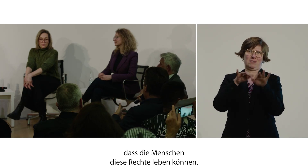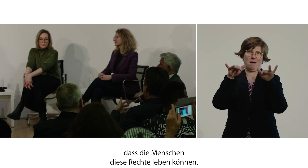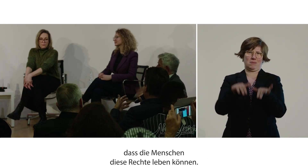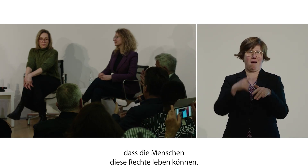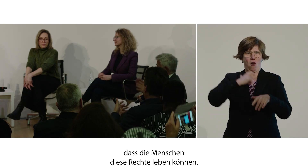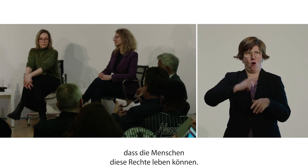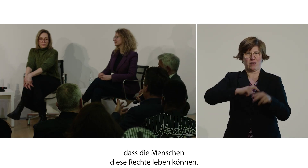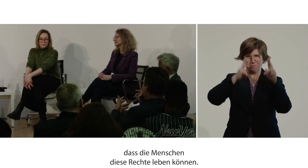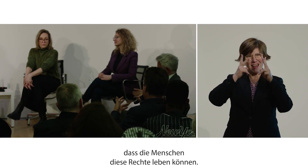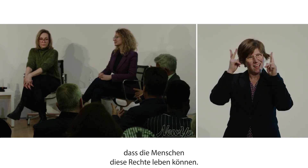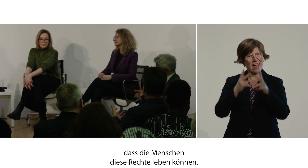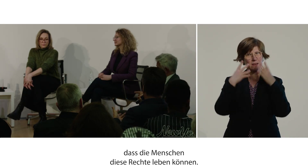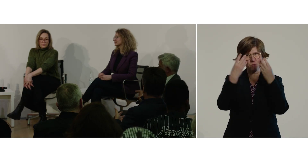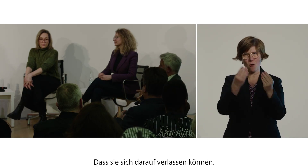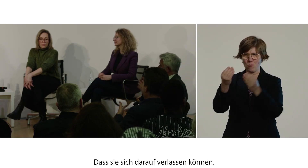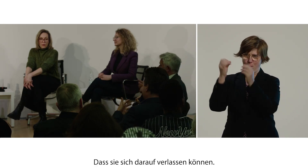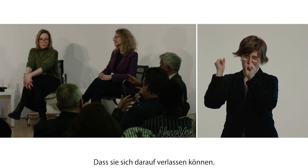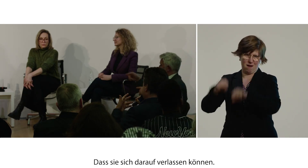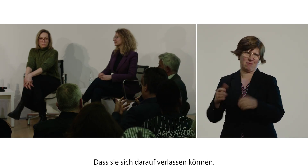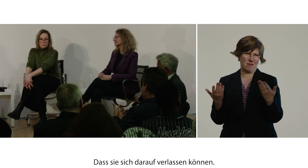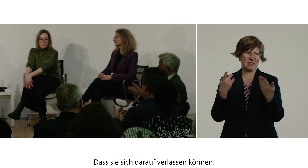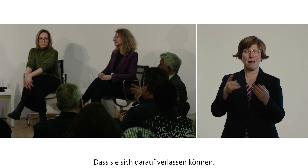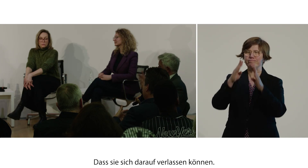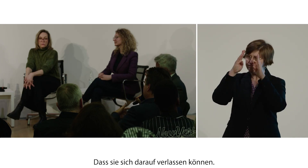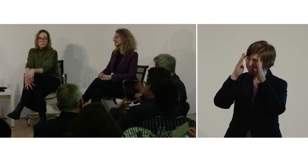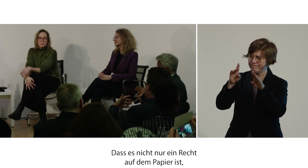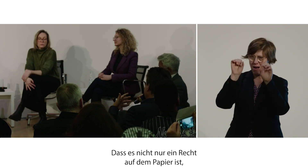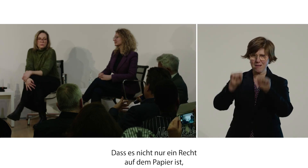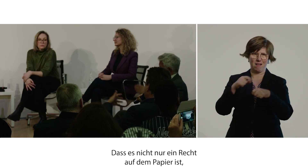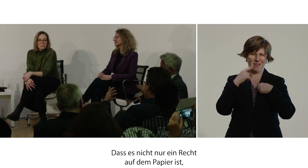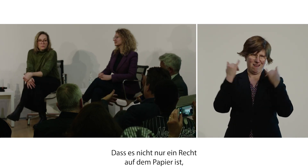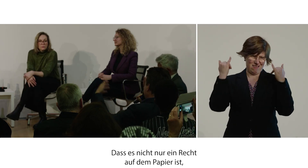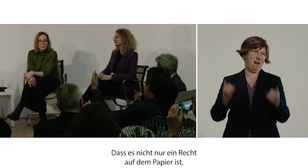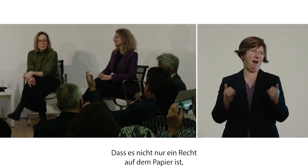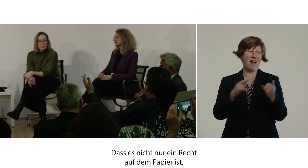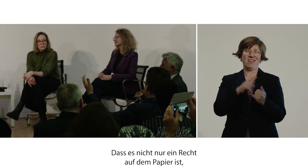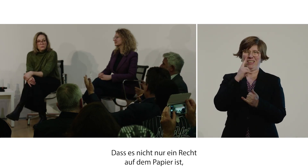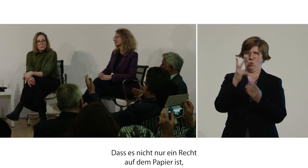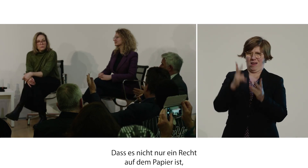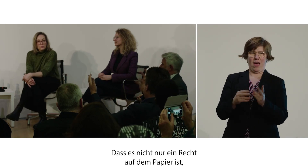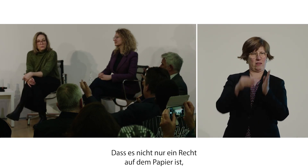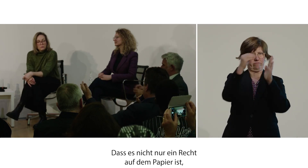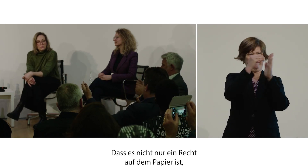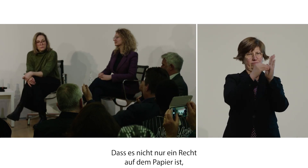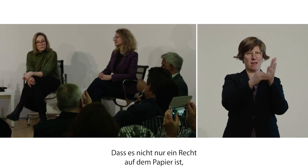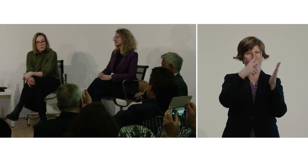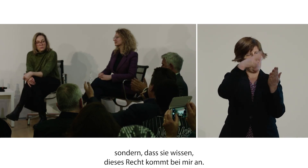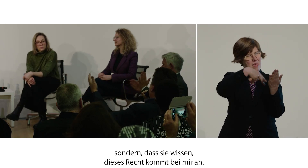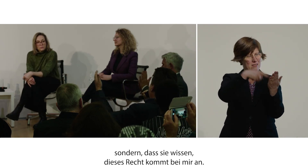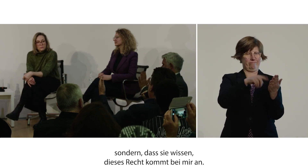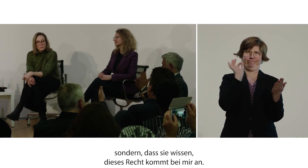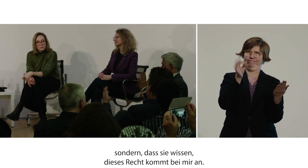dass die Menschen diese Rechte auch leben können, dass sie sich darauf verlassen können, dass es nicht nur ein Recht auf dem Papier ist, das man lesen kann,